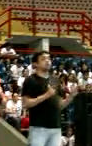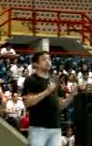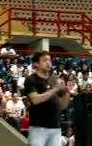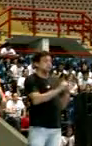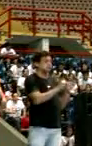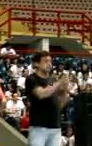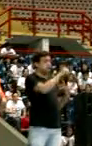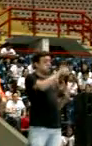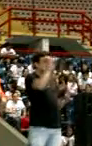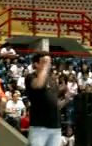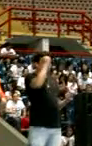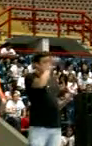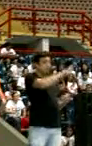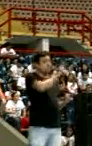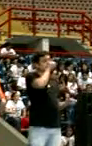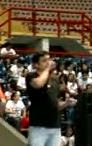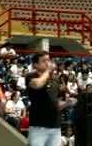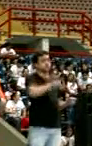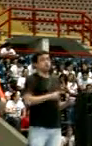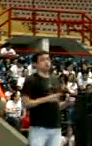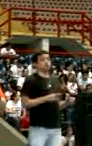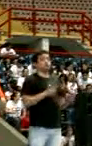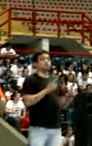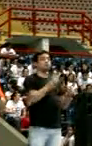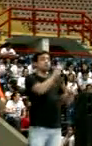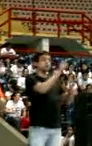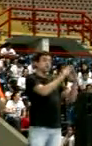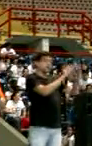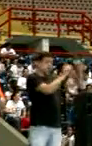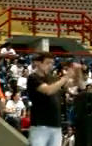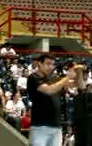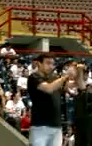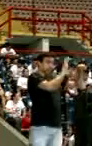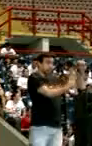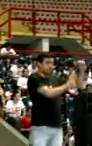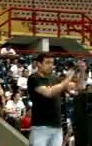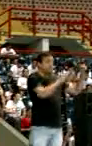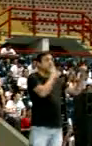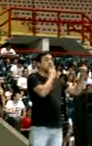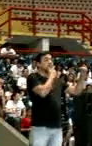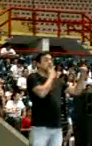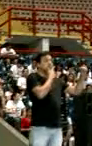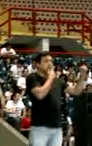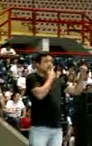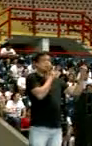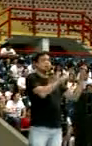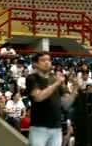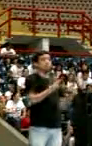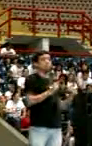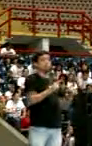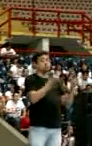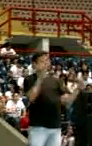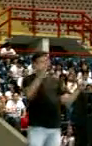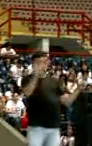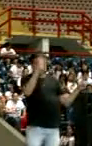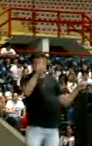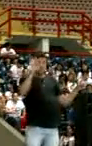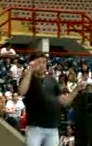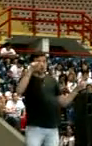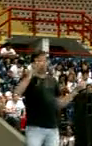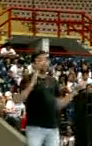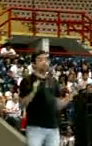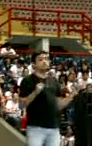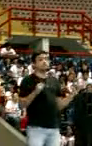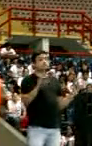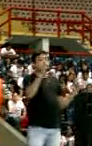e foi condenada como bruxa na Igreja Católica Inglesa, na Inquisição. Na França, olha que